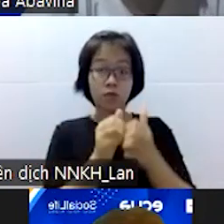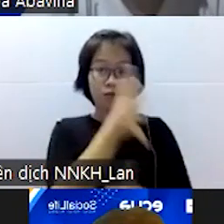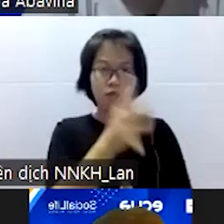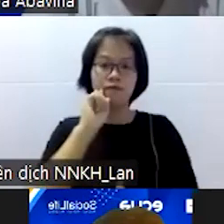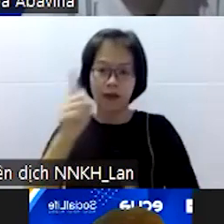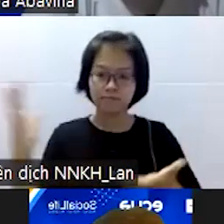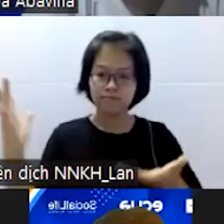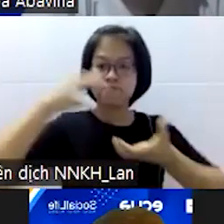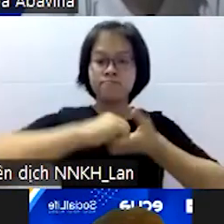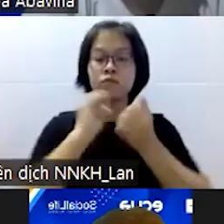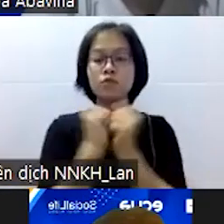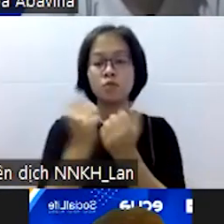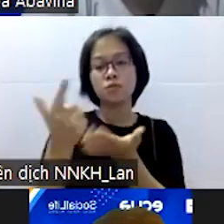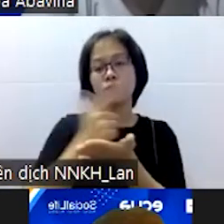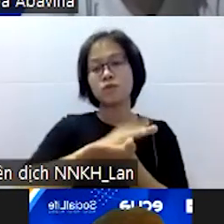Hãy subscribe không bỏ những video hấp dẫn